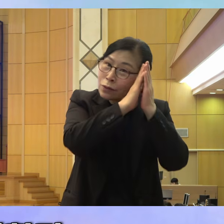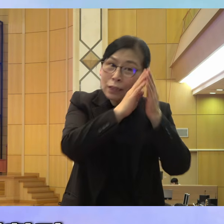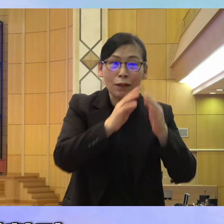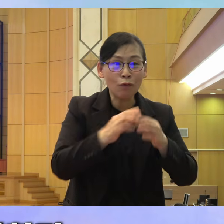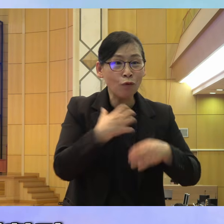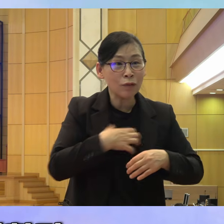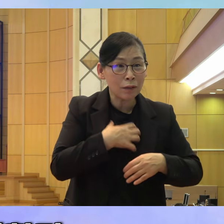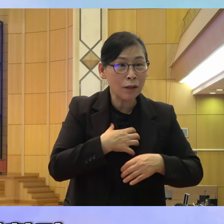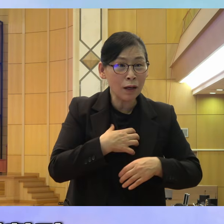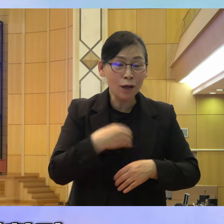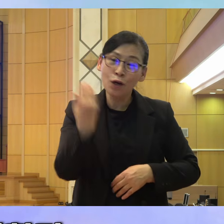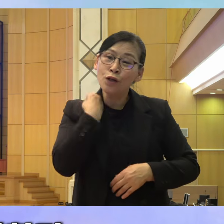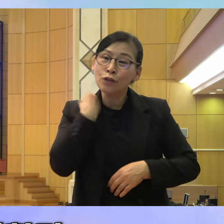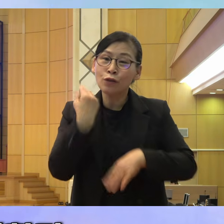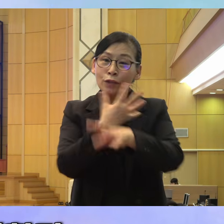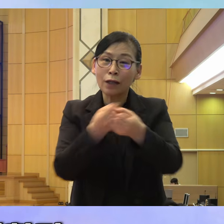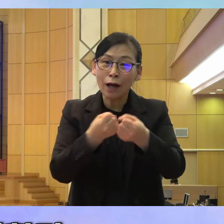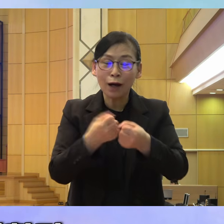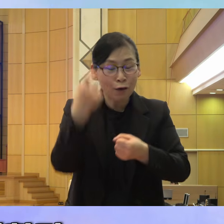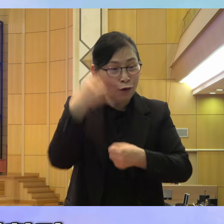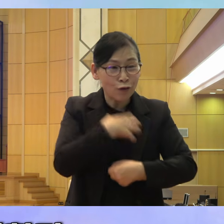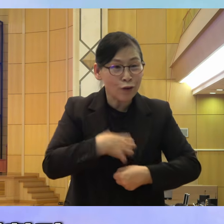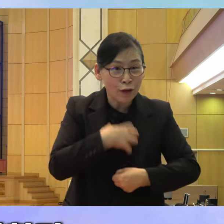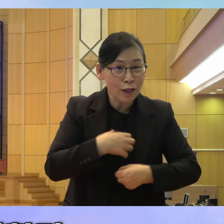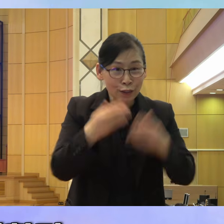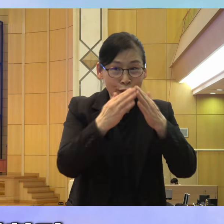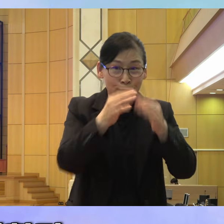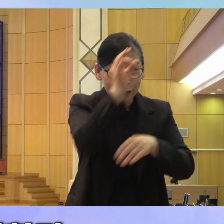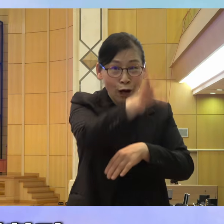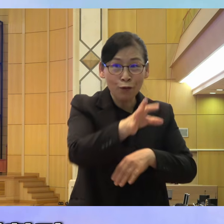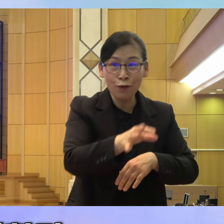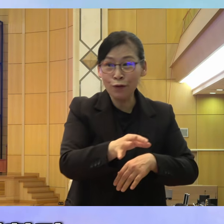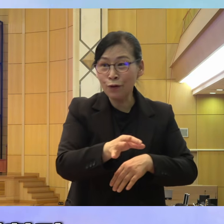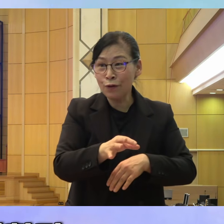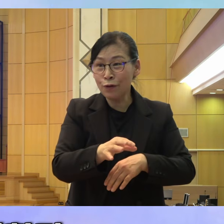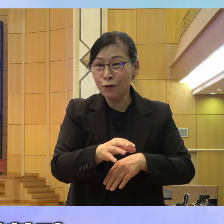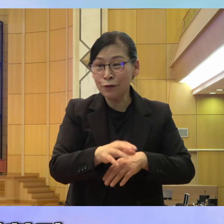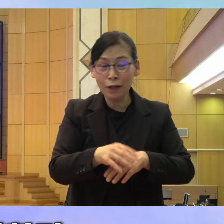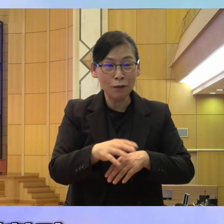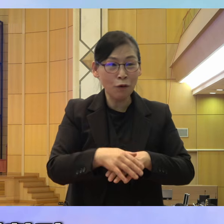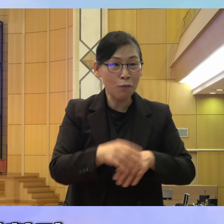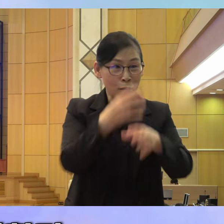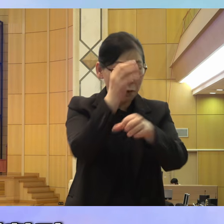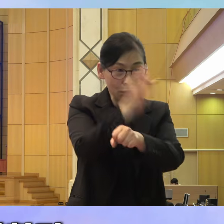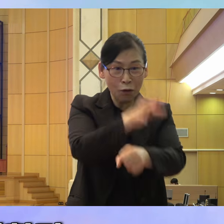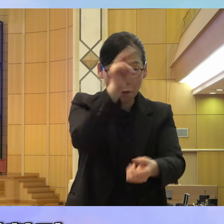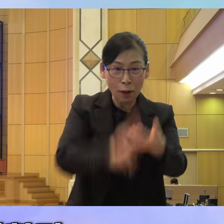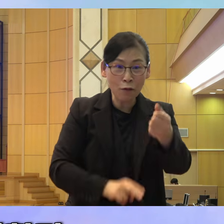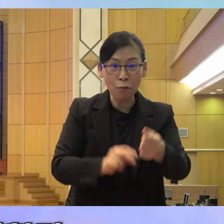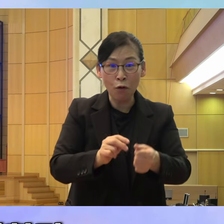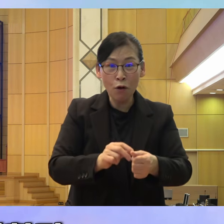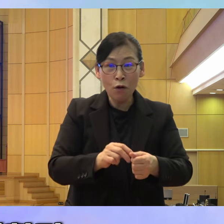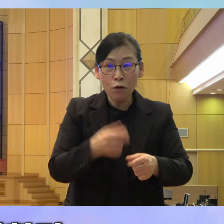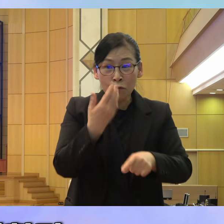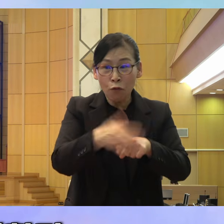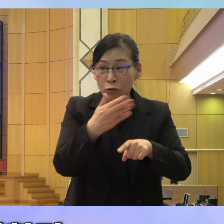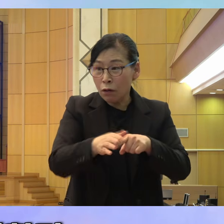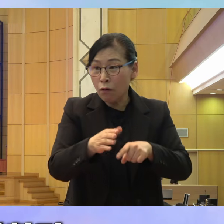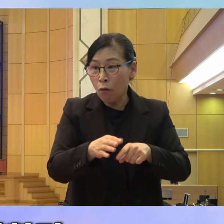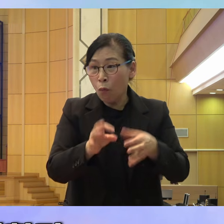뭐 어디 전세가 들고 뭐 집을 사고 매매하고 월세 내고 이런 거